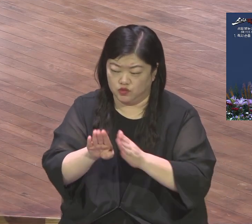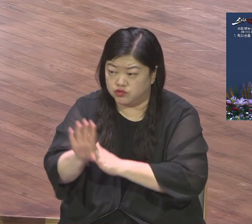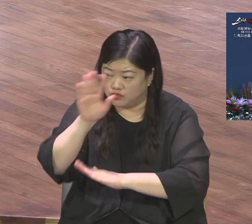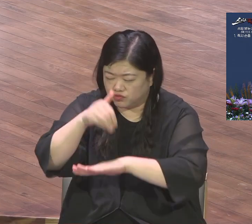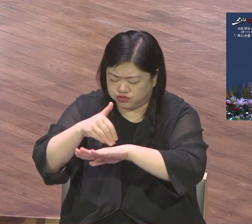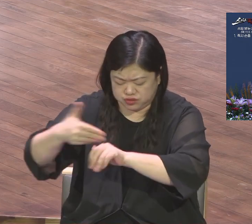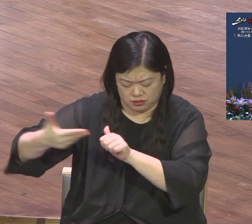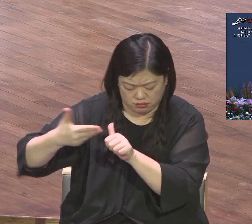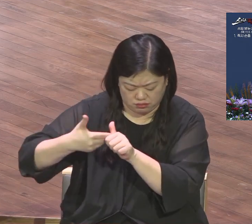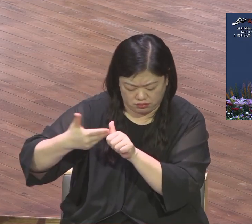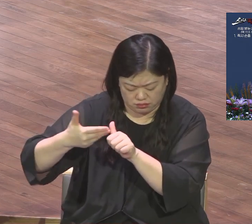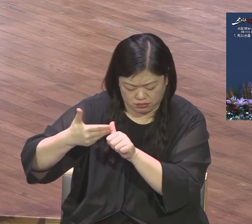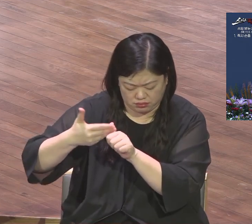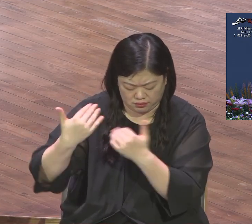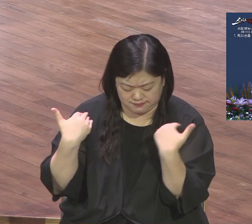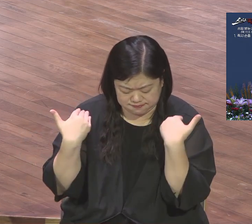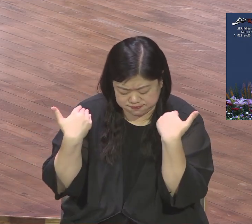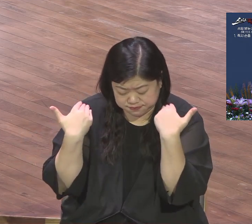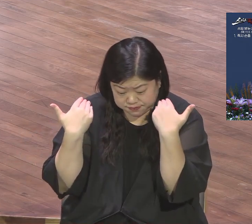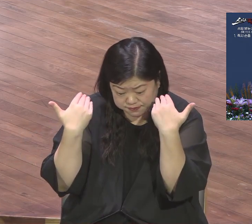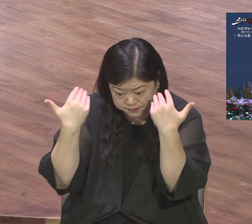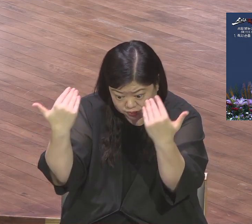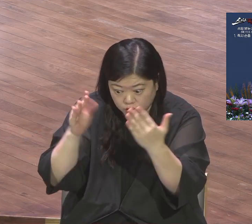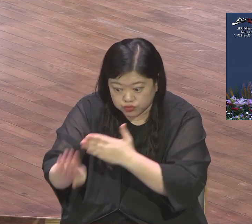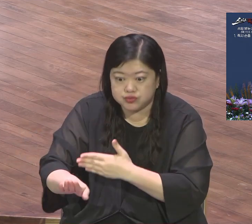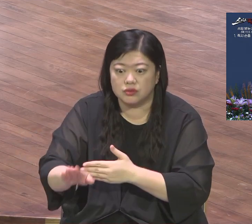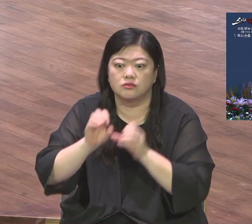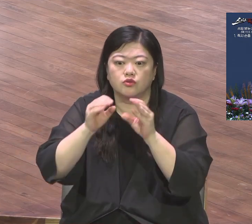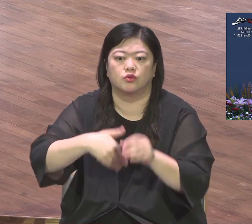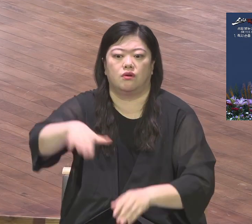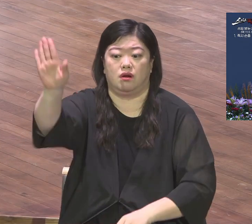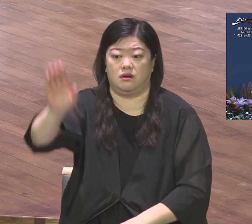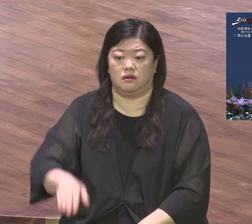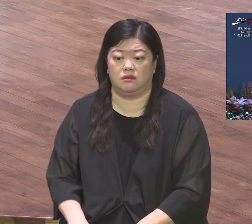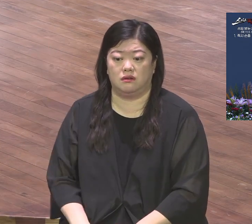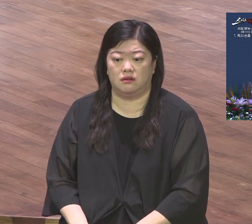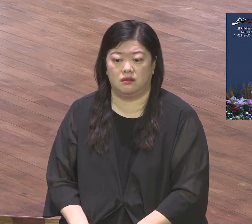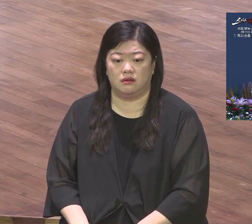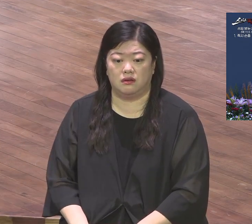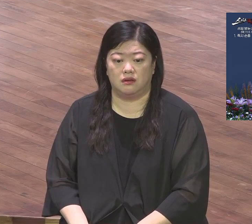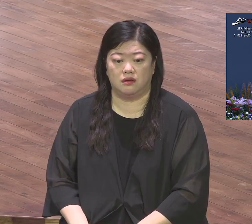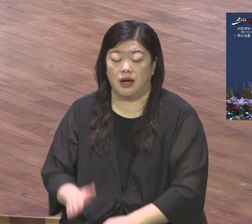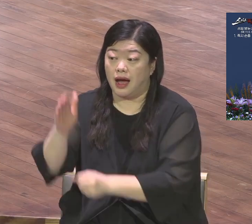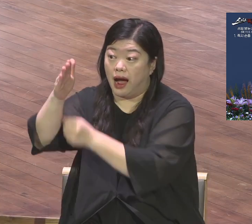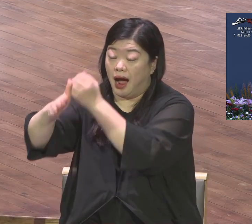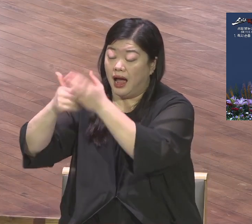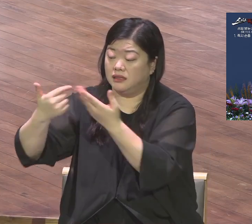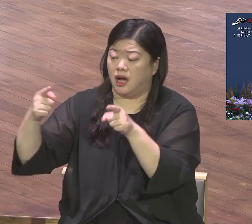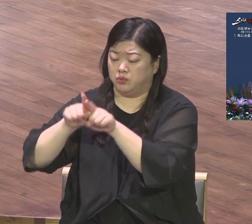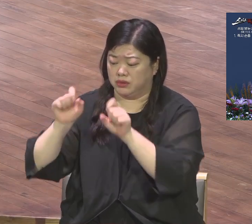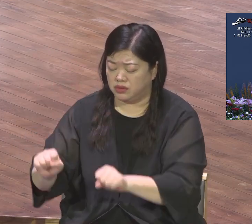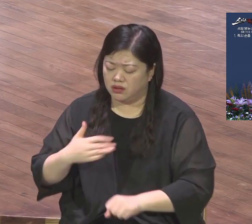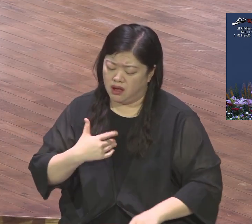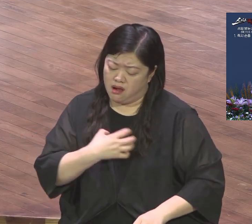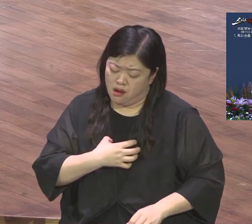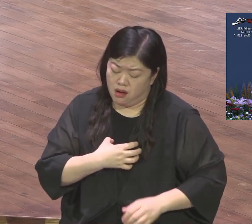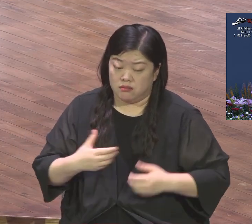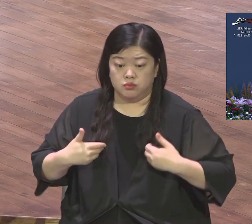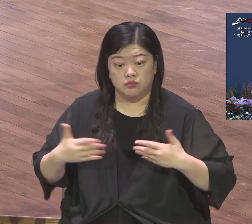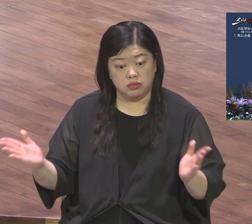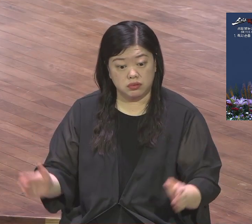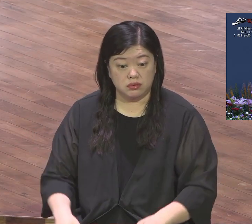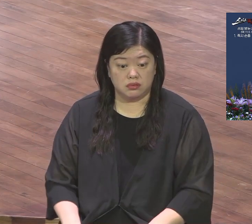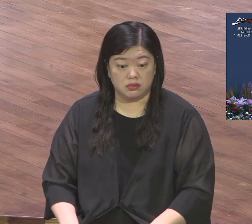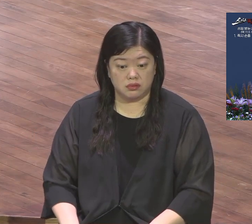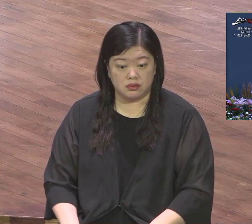것입니다. 순종하면 하나님 하게 하신다는 거예요. 전능자가 함께 계시니까, 전능자가 계시니까 내가 고민할 필요가